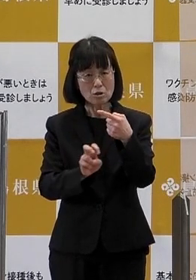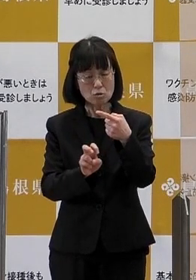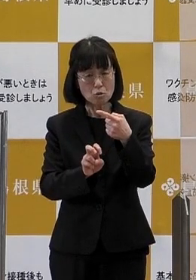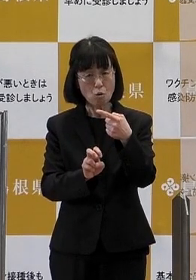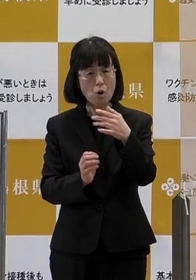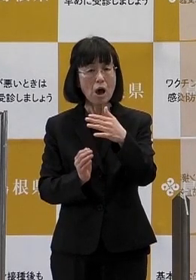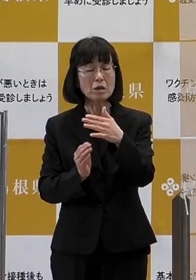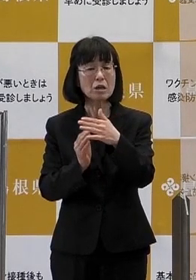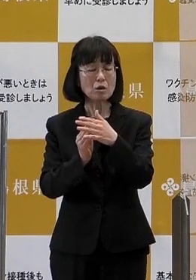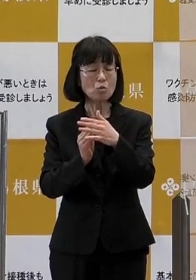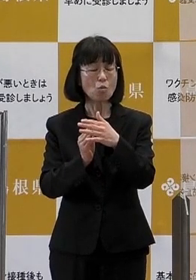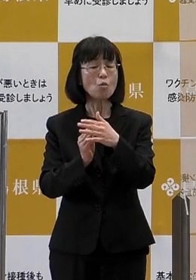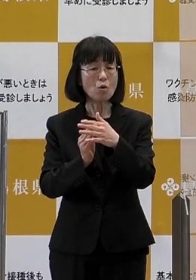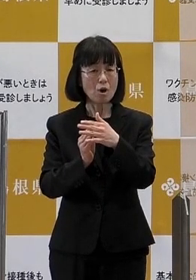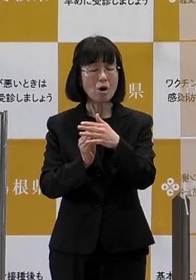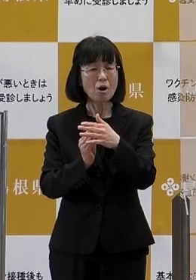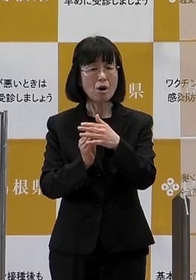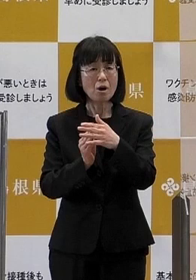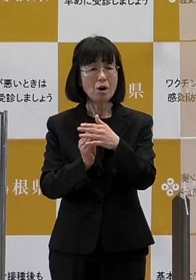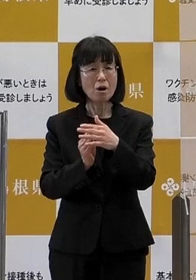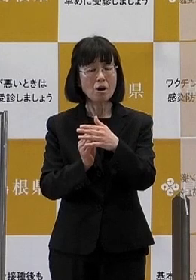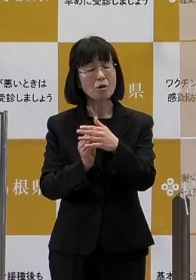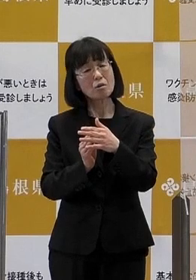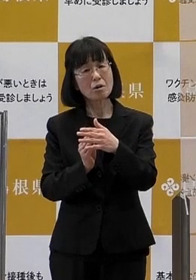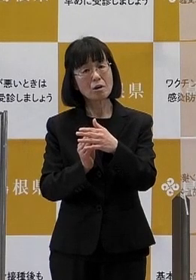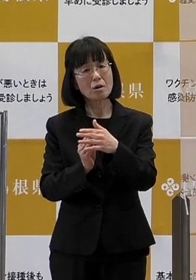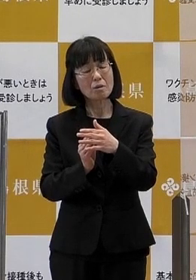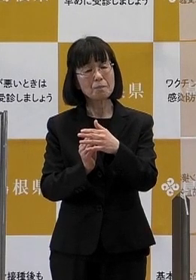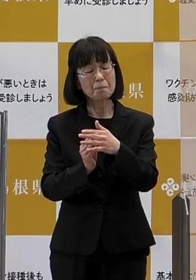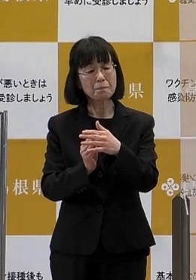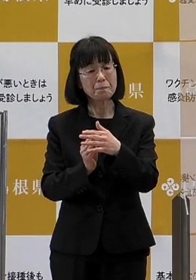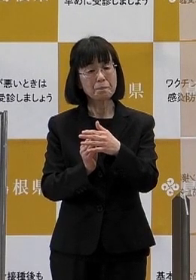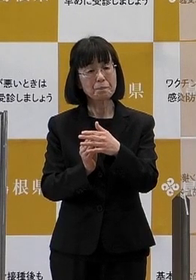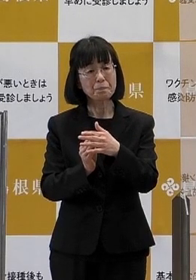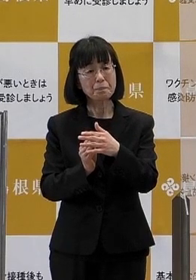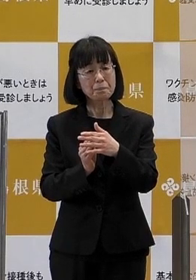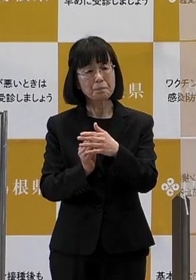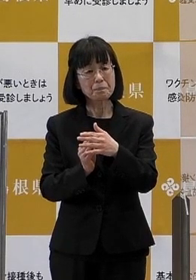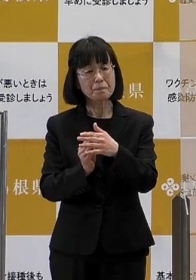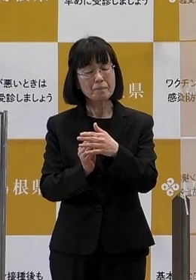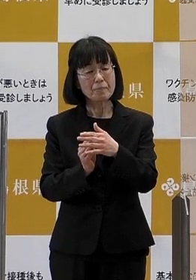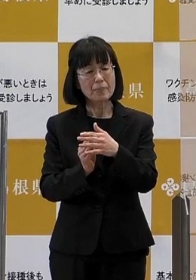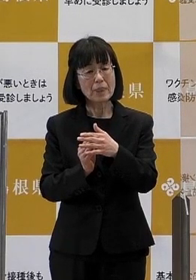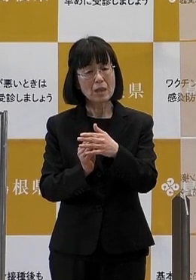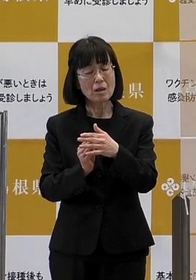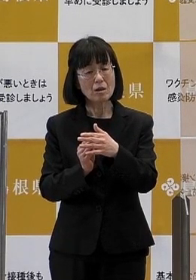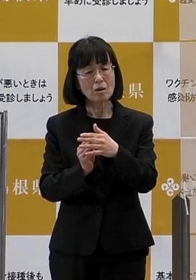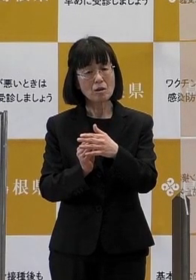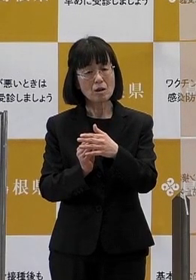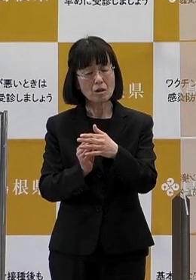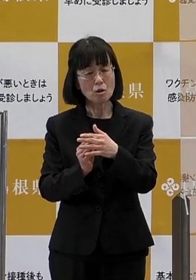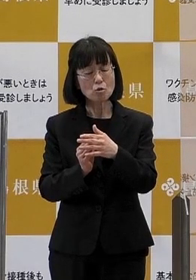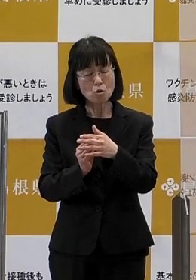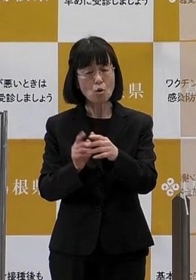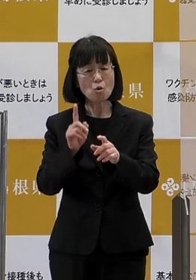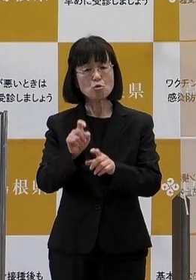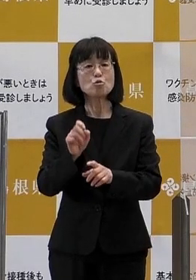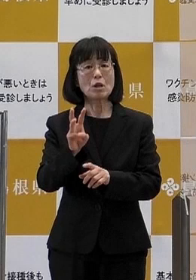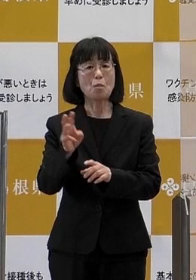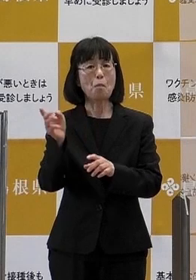最高、これまでの最高値が1月ですから、1月の20日の最高値の中でのシェアというのは大体 13%、